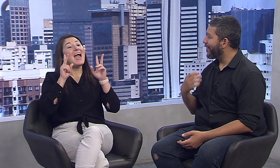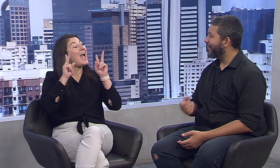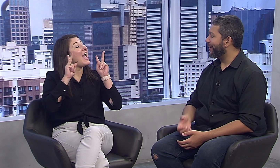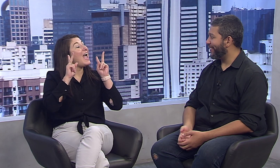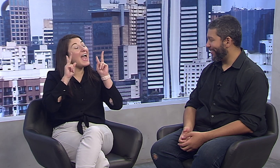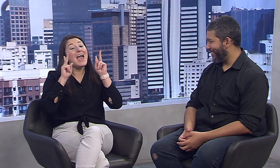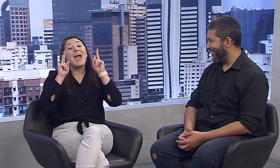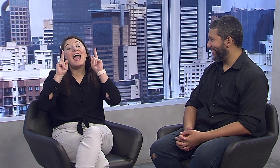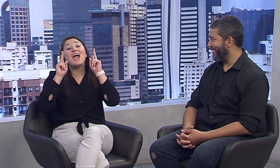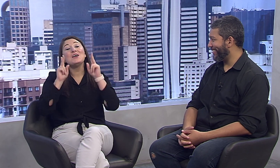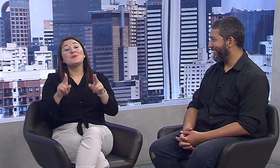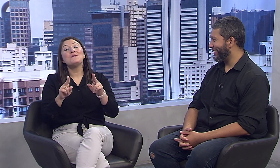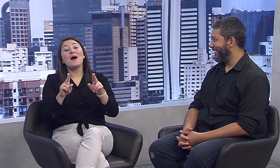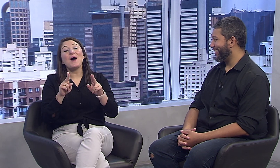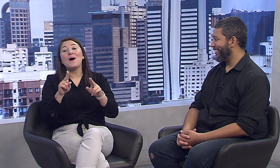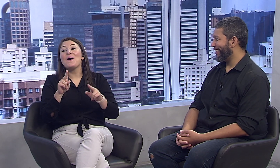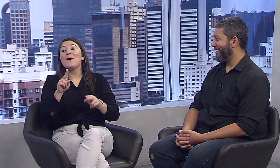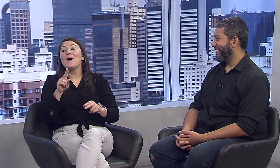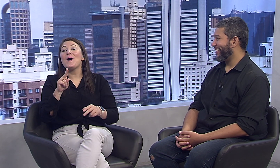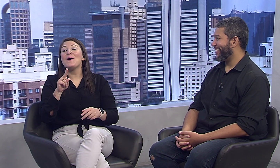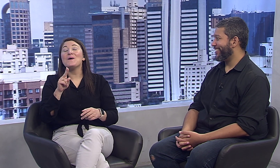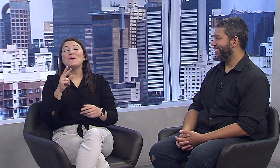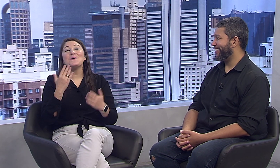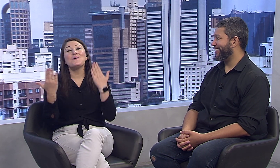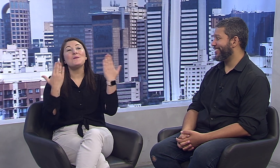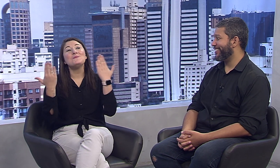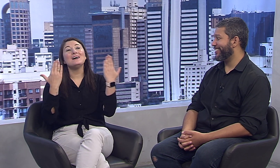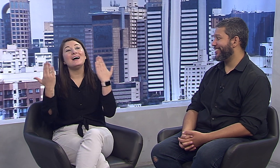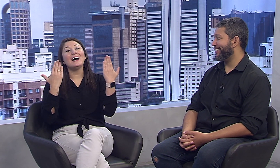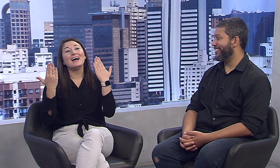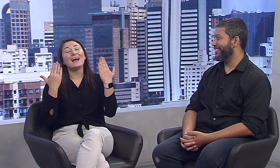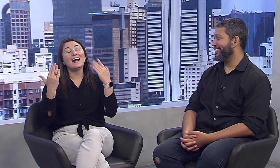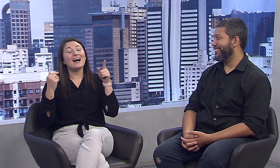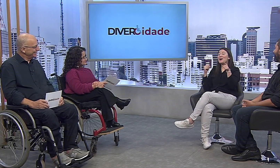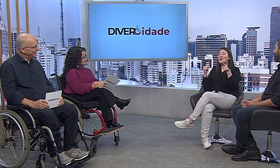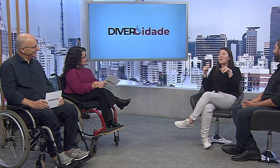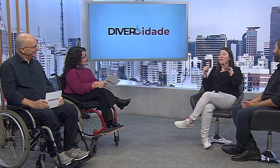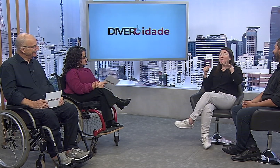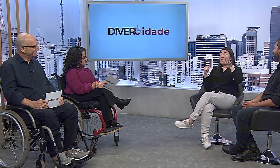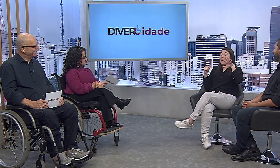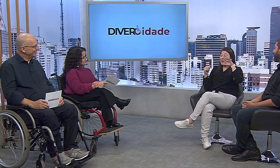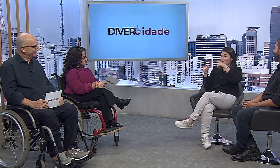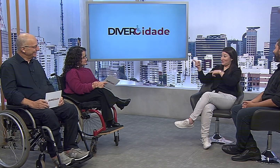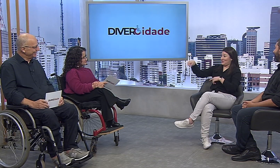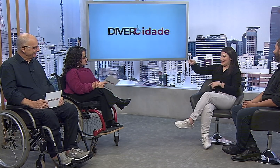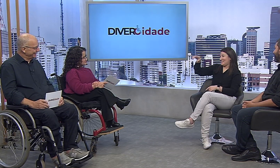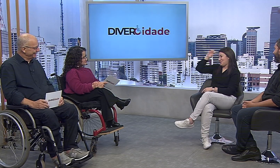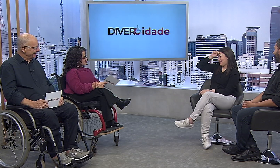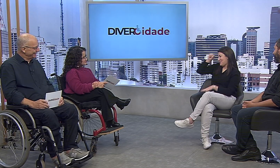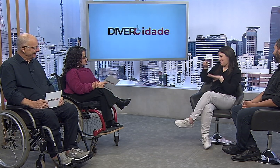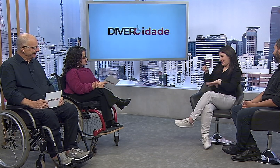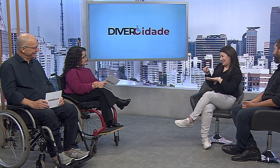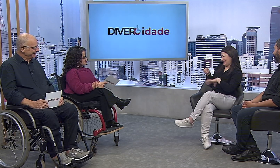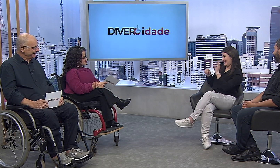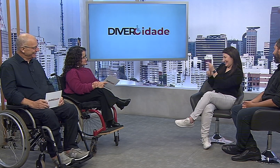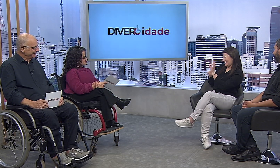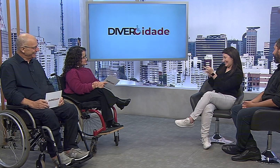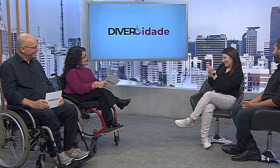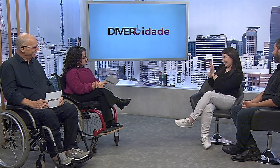É uma boa pergunta, mas eu acho que a gente pode comparar. É como se... Vamos